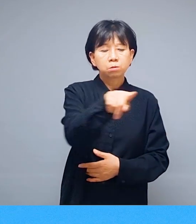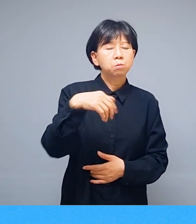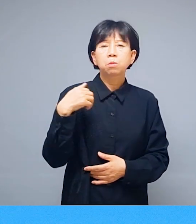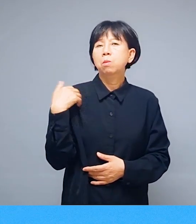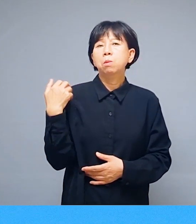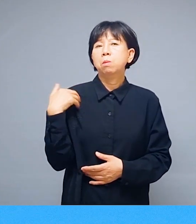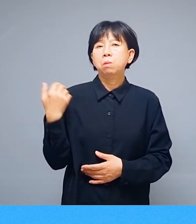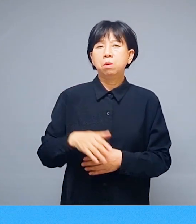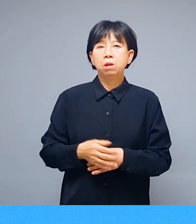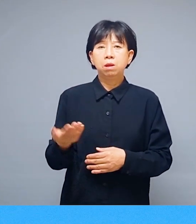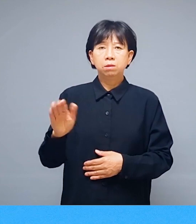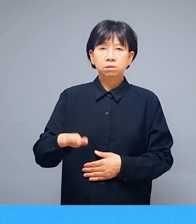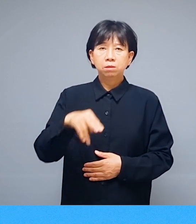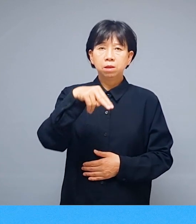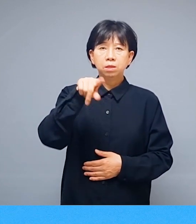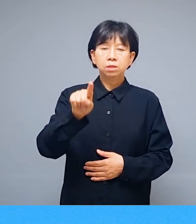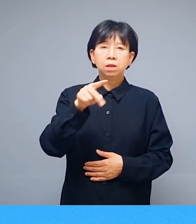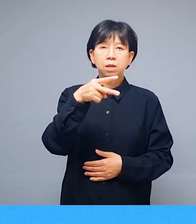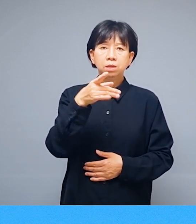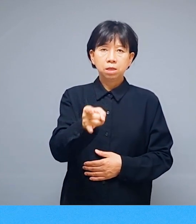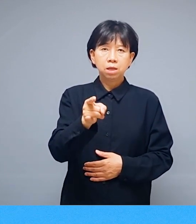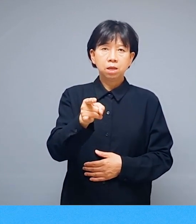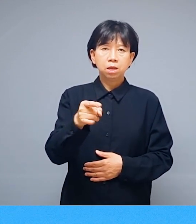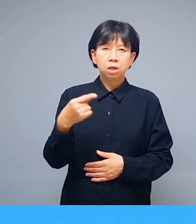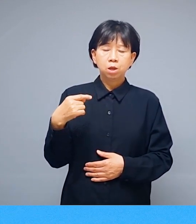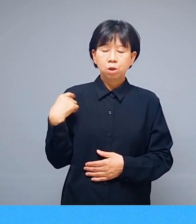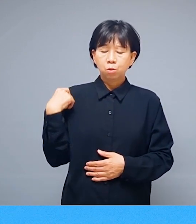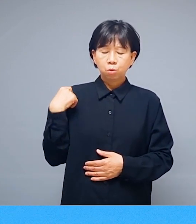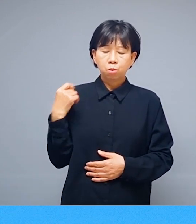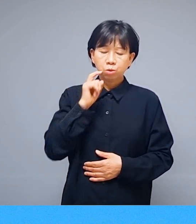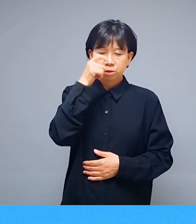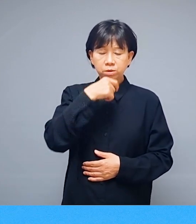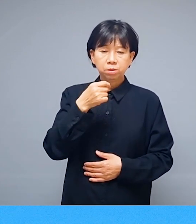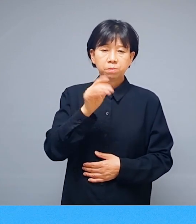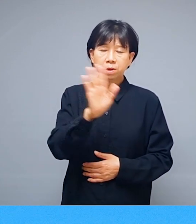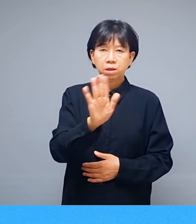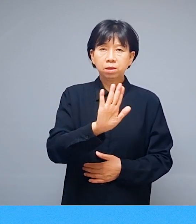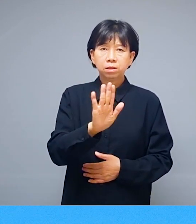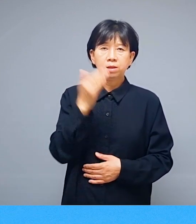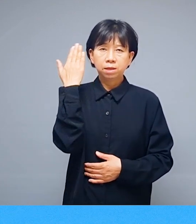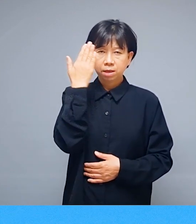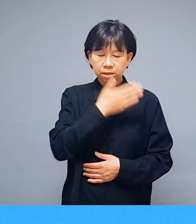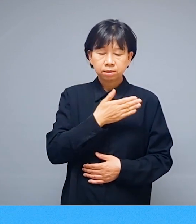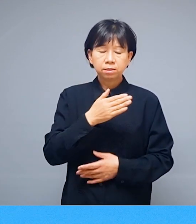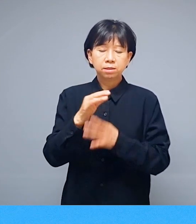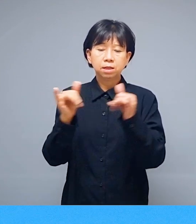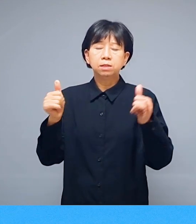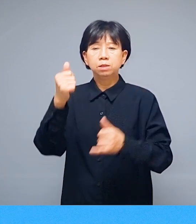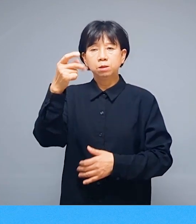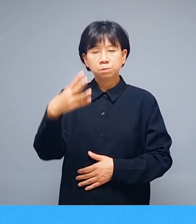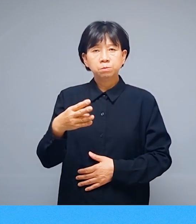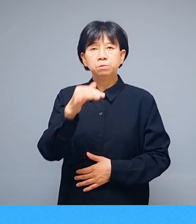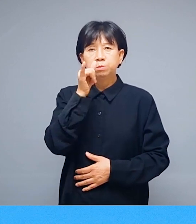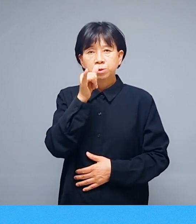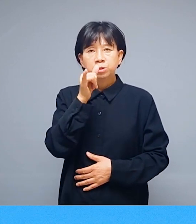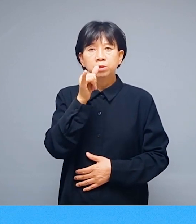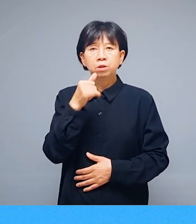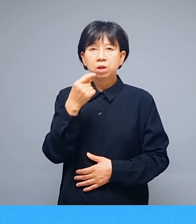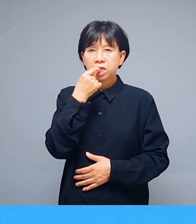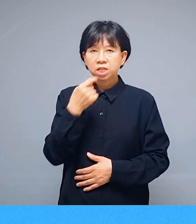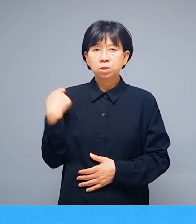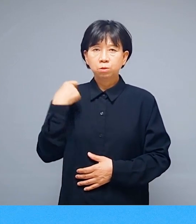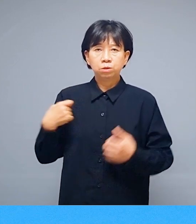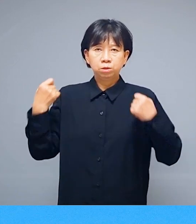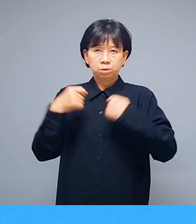못하리라. 그러나 사대에 그옷을 더럽히지 아니한 자 몇 명이 내게 있어 흰옷을 입고 나와